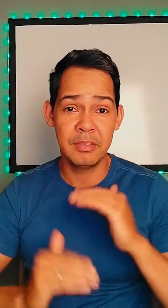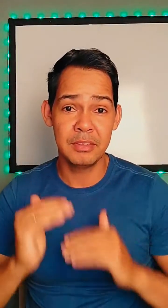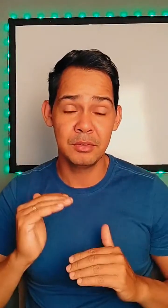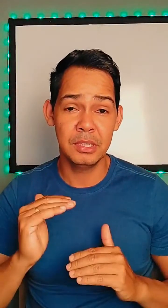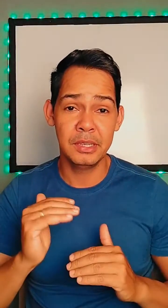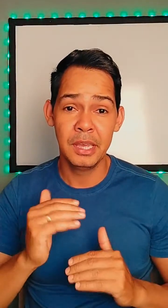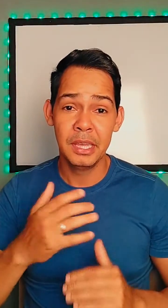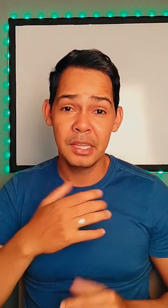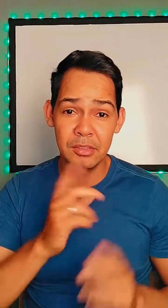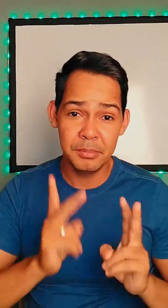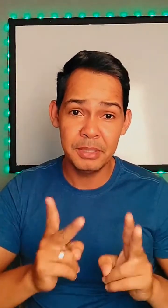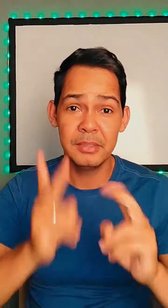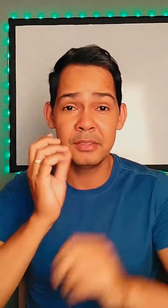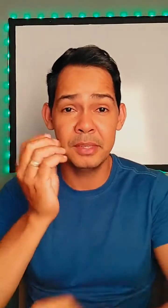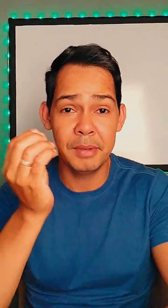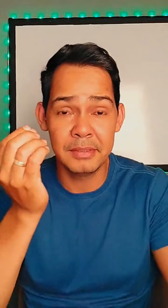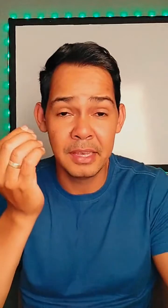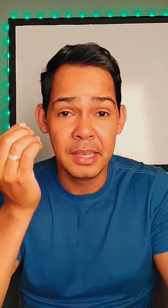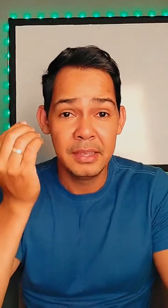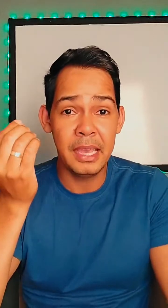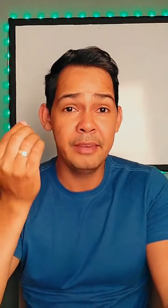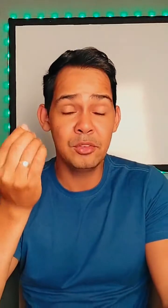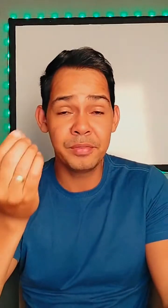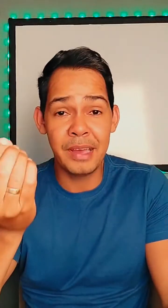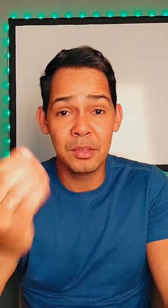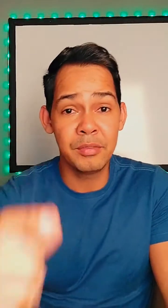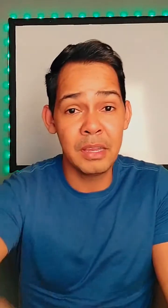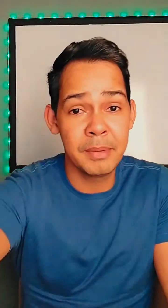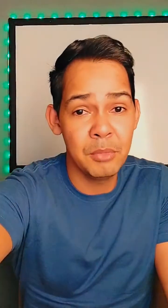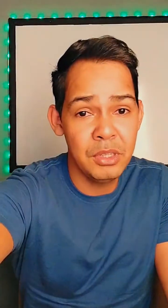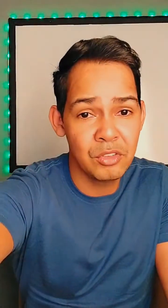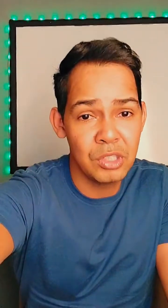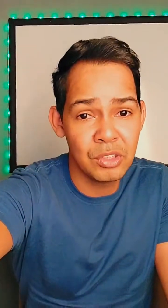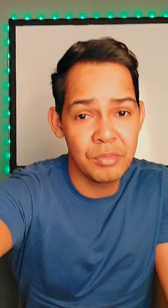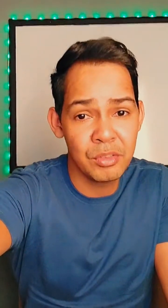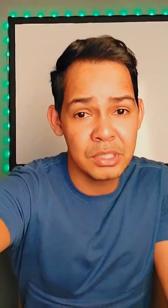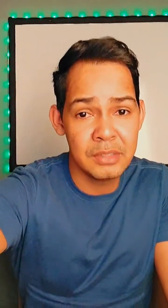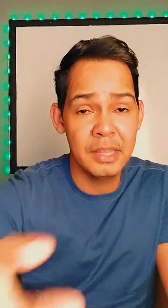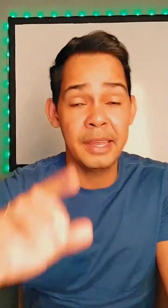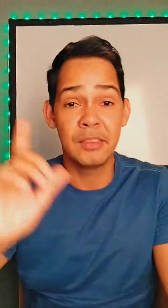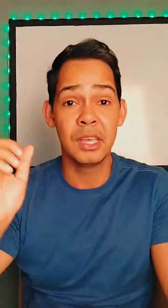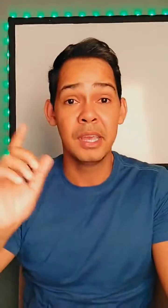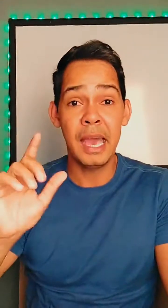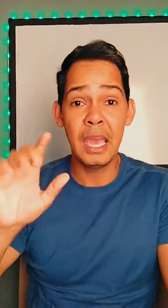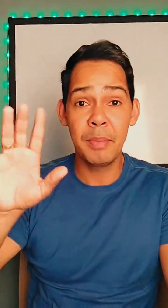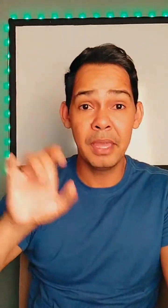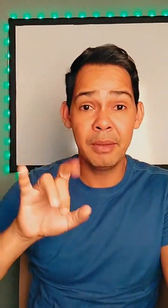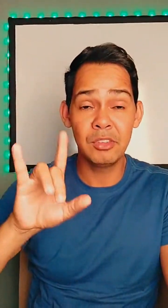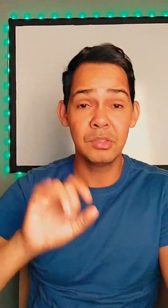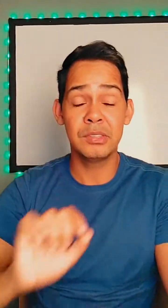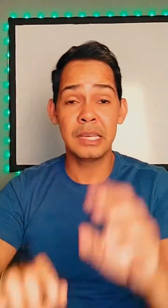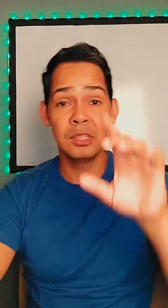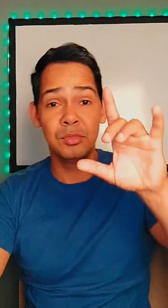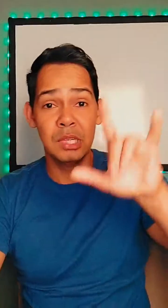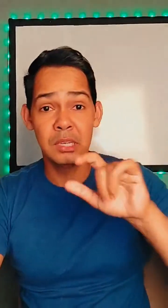isso aqui. Então, você precisa de sequência. E aí eu te falo, que eu falo para muita gente que eu vejo aqui na internet. Ah, eu peguei uma dica no Instagram do fulano, peguei